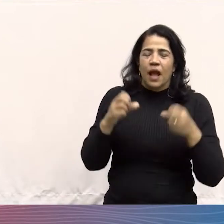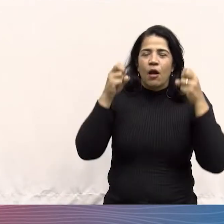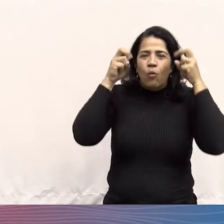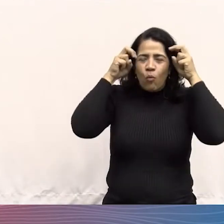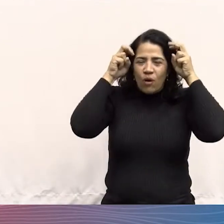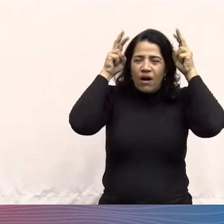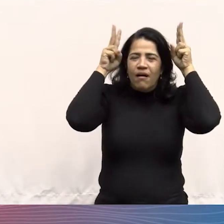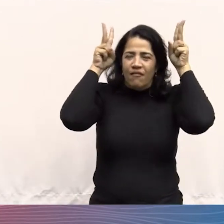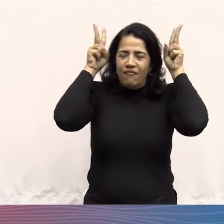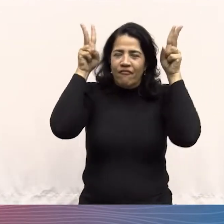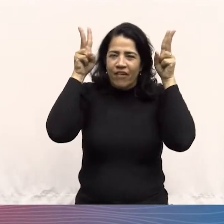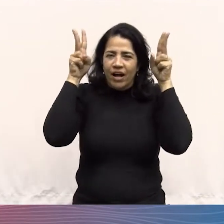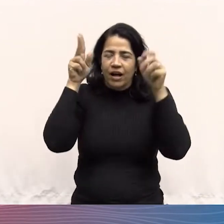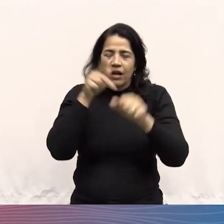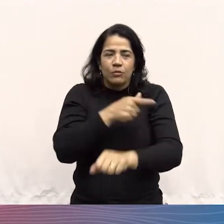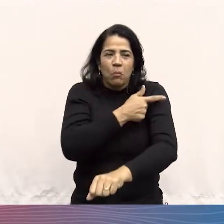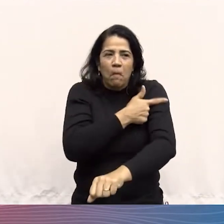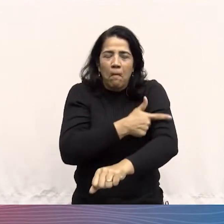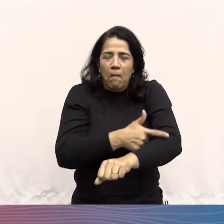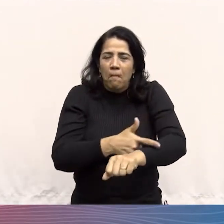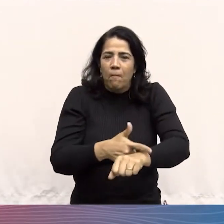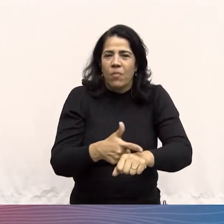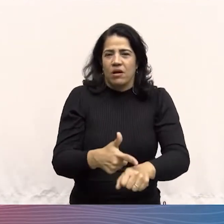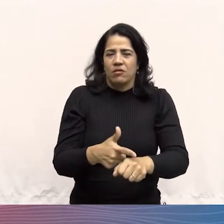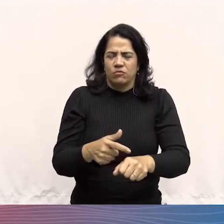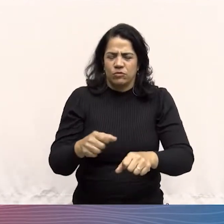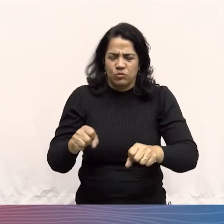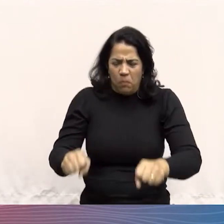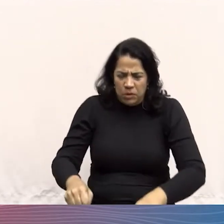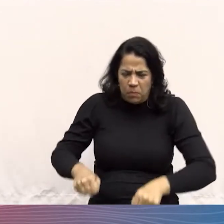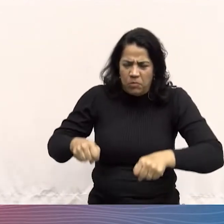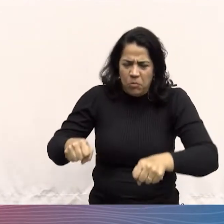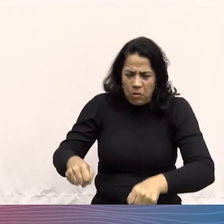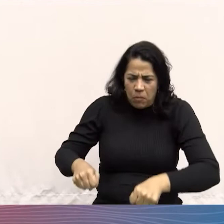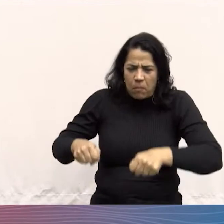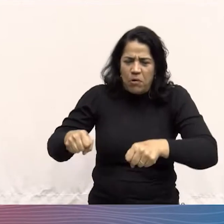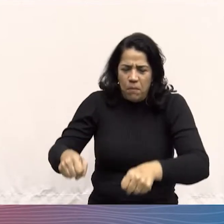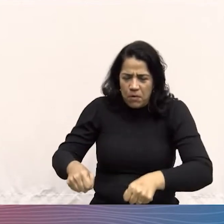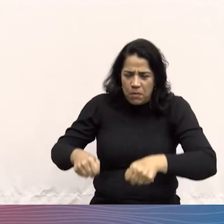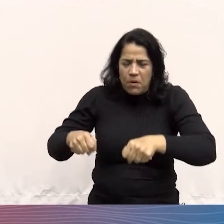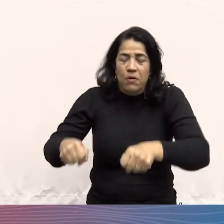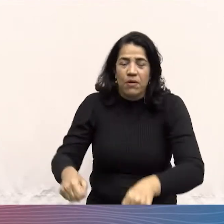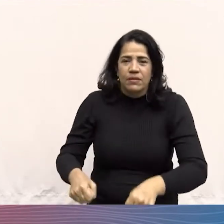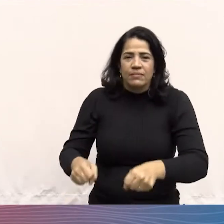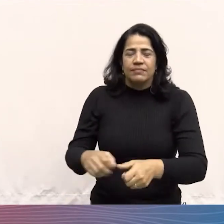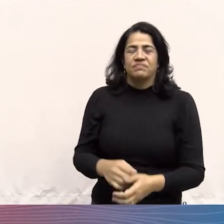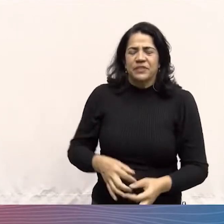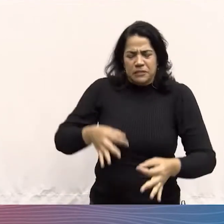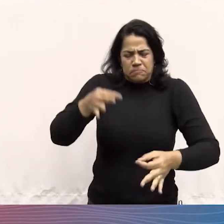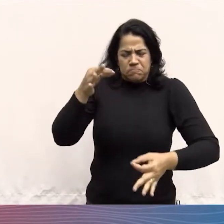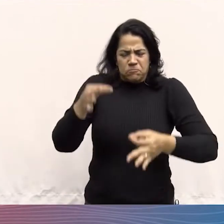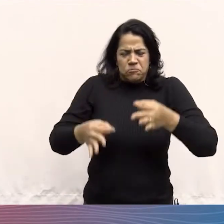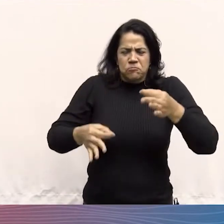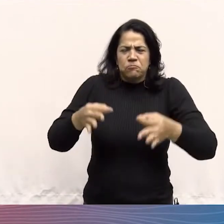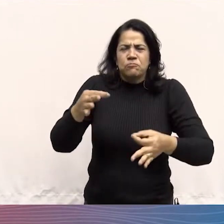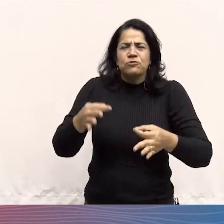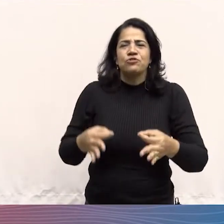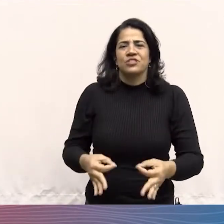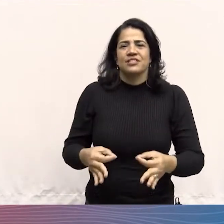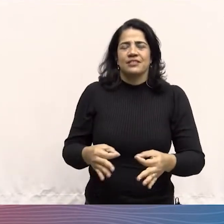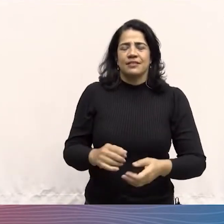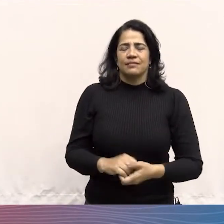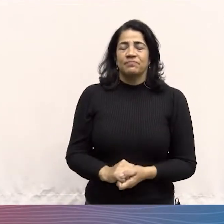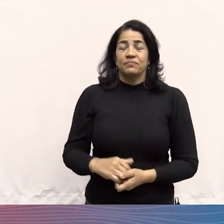justiça. Os seus olhos são chamas de fogo, na sua boca há muitos diademas. Tem um nome escrito que